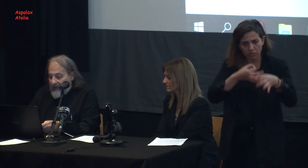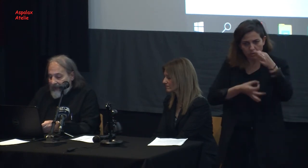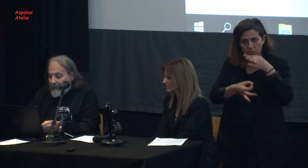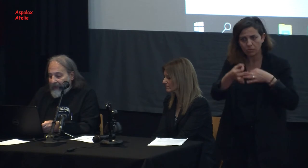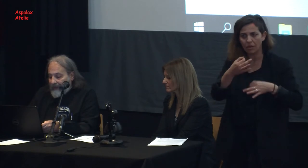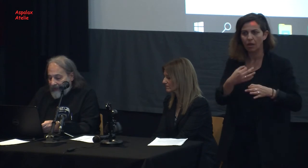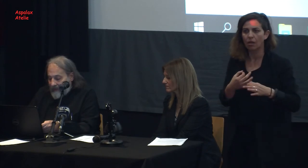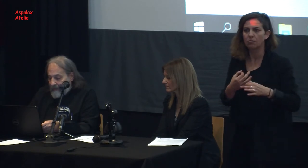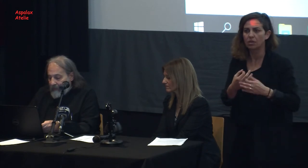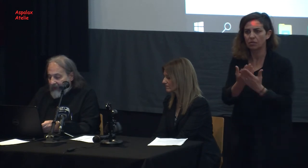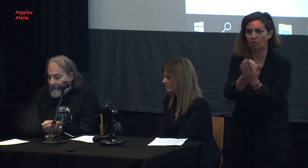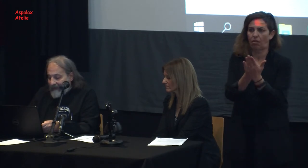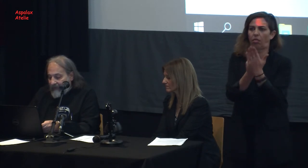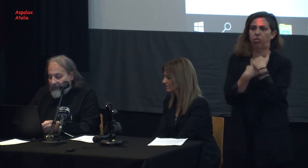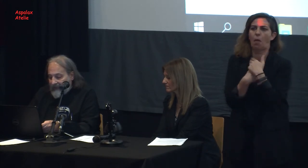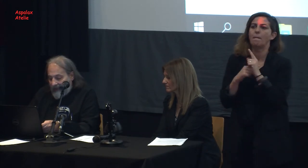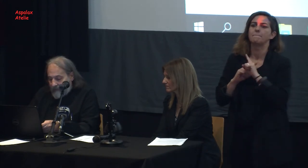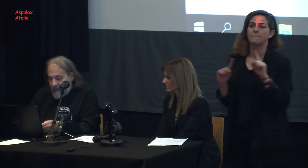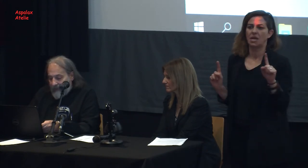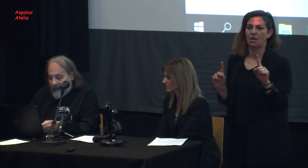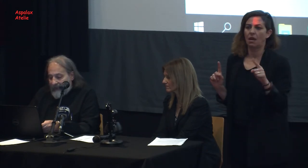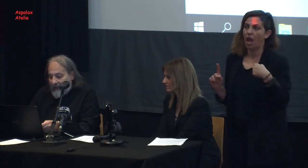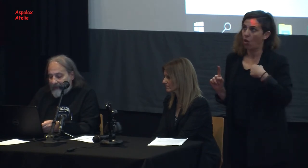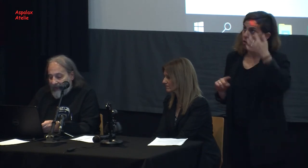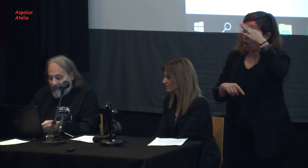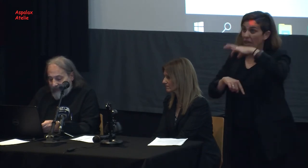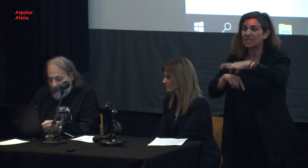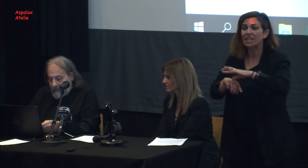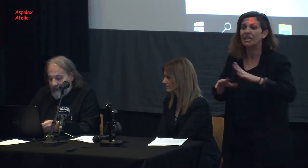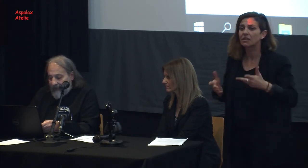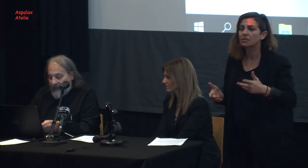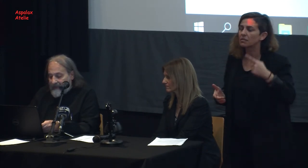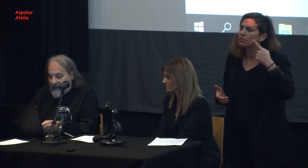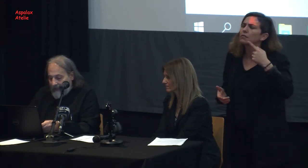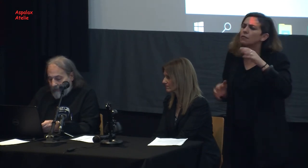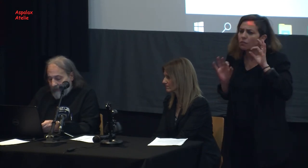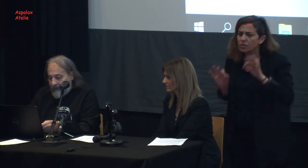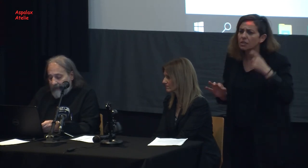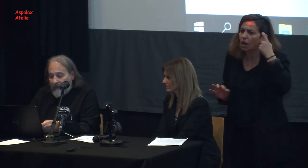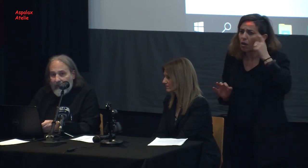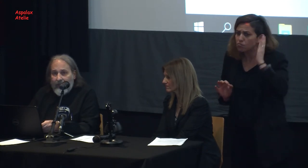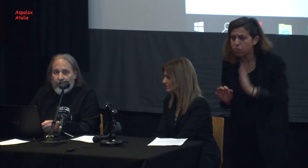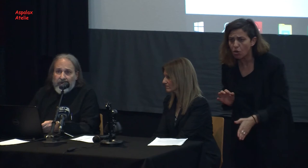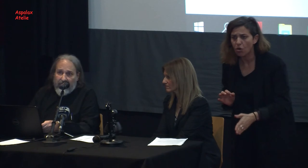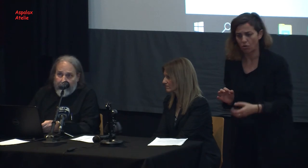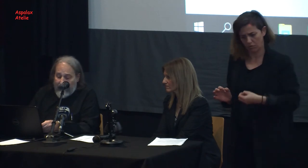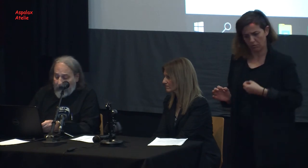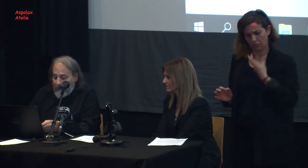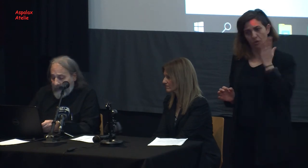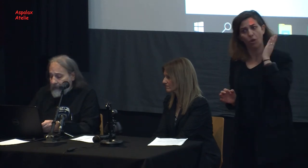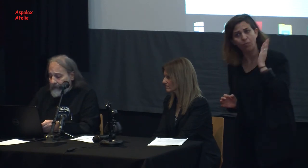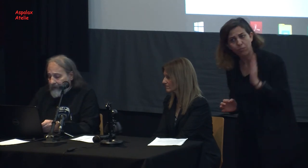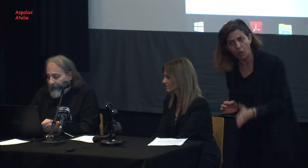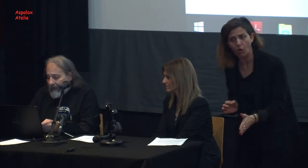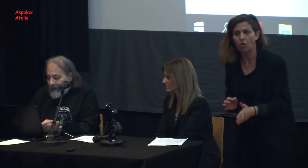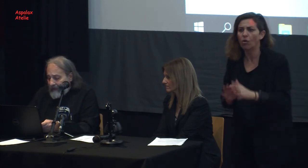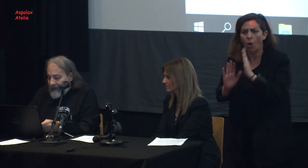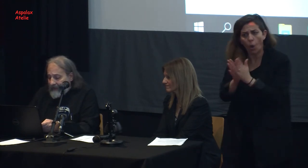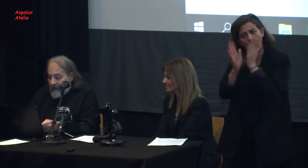Η ασθένεια μου είναι τέτοια που δεν πάω να σκέφτομαι, να αντιλαμβάνομαι και να αισθάνομαι, εκτός αν είμαι